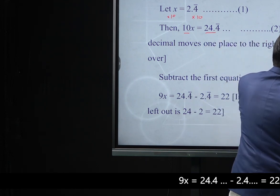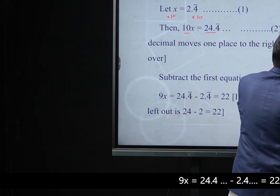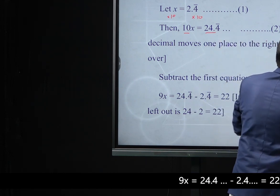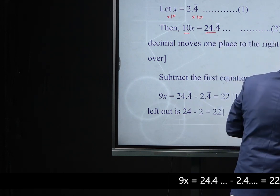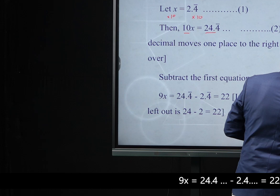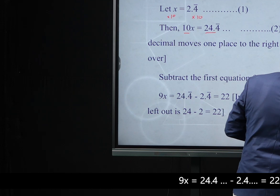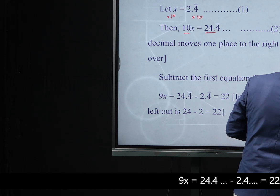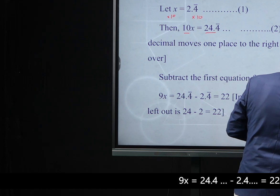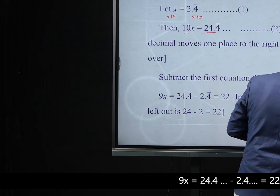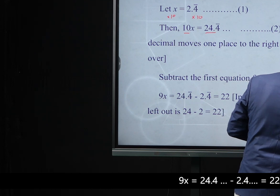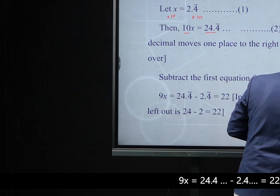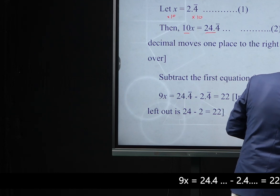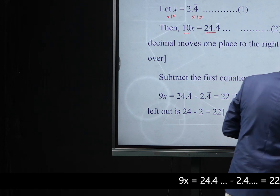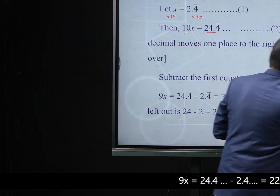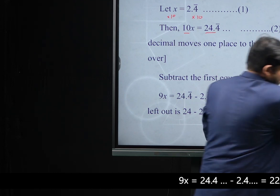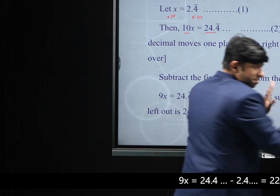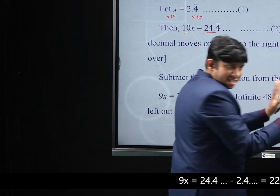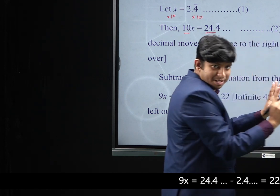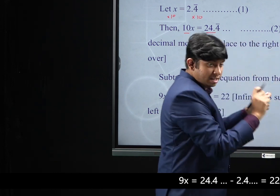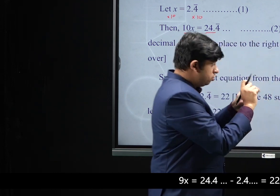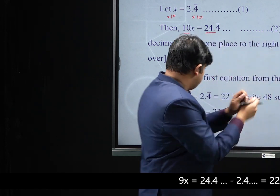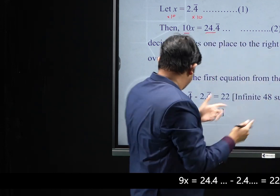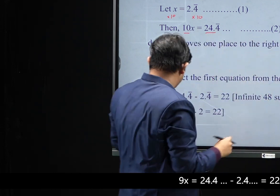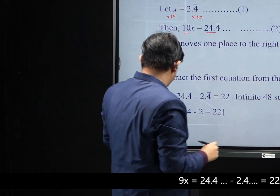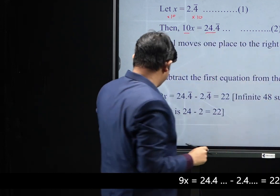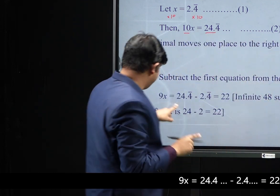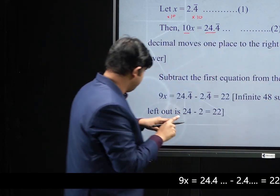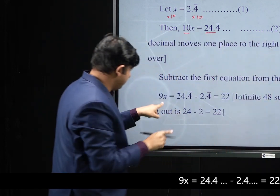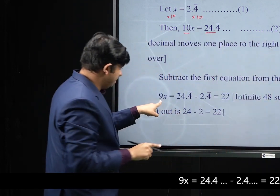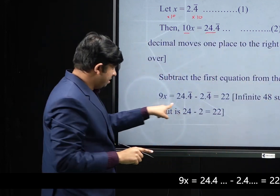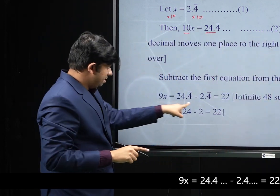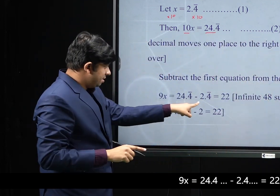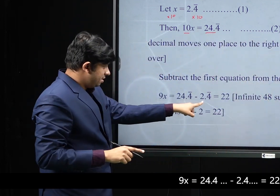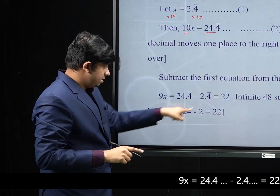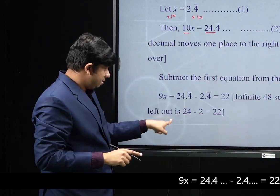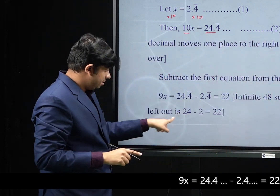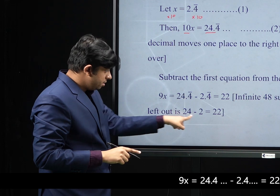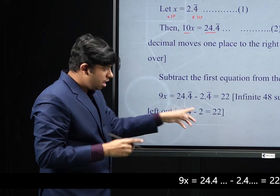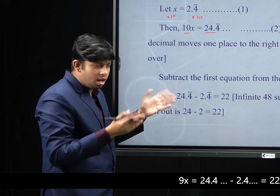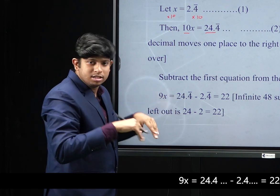(9x = 24.4 minus 2.4 =